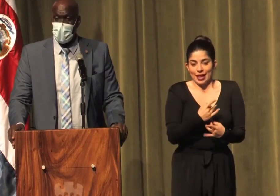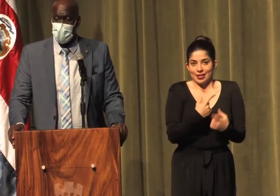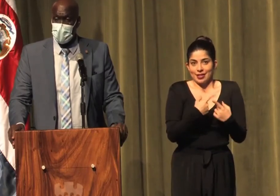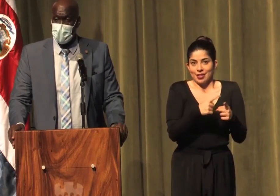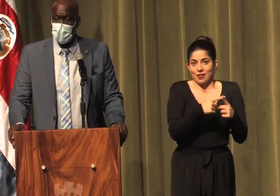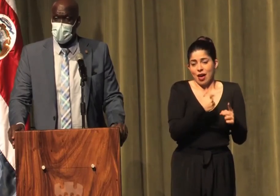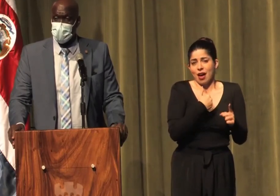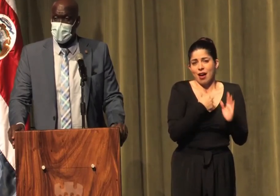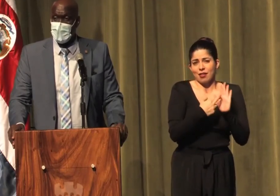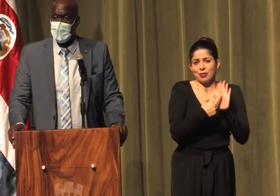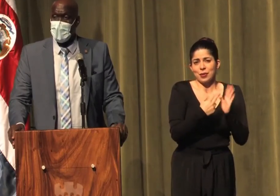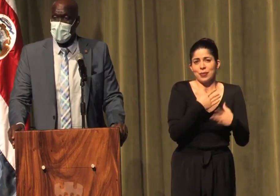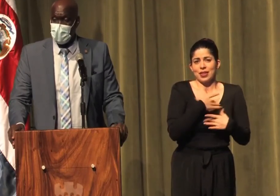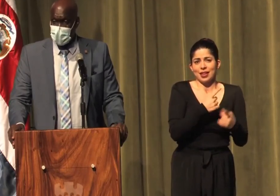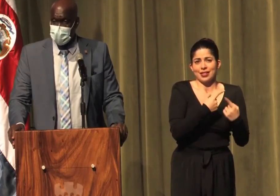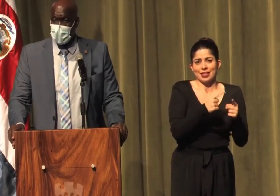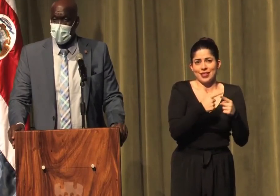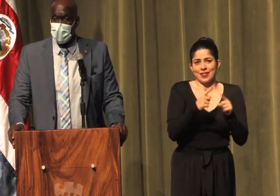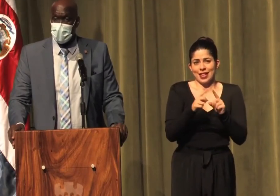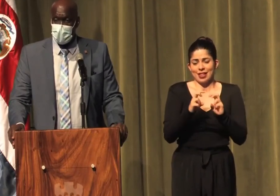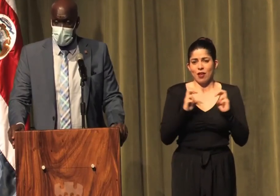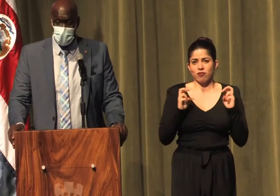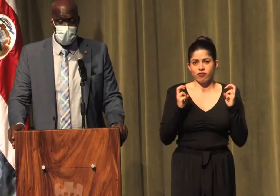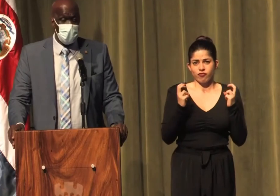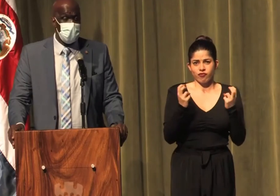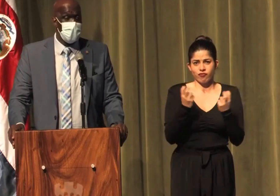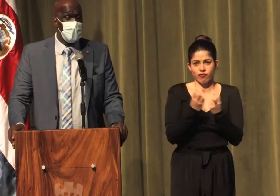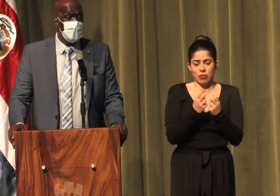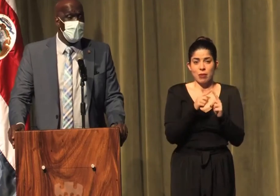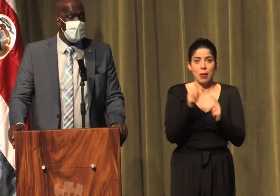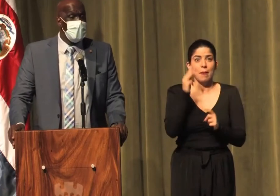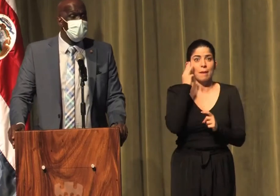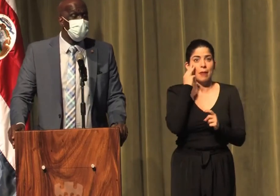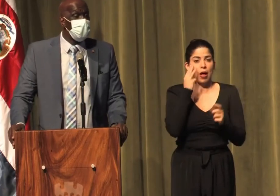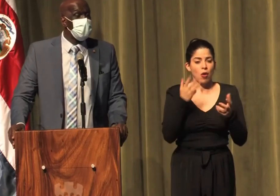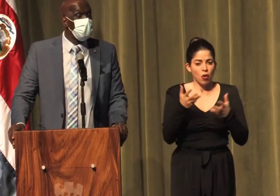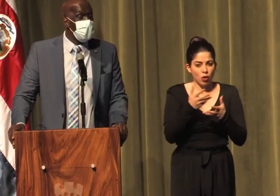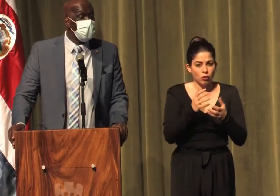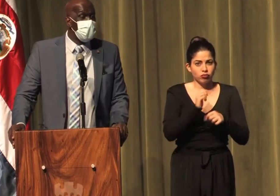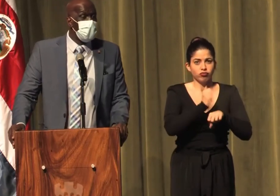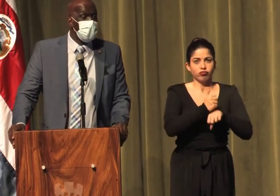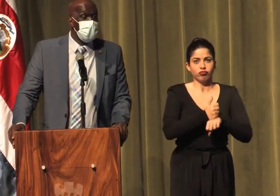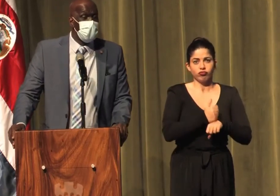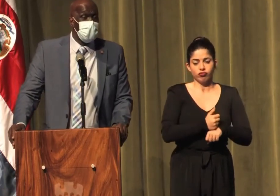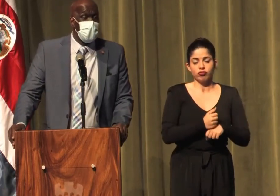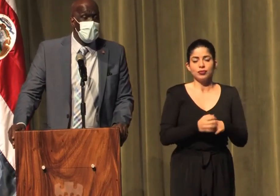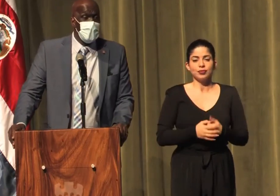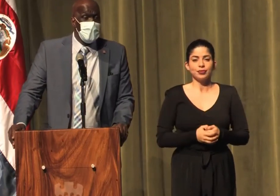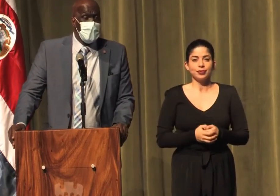estuvieron representados en la mesa de diálogo. Y ciertamente